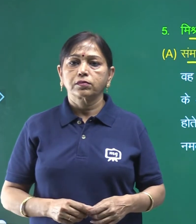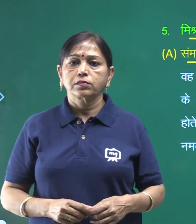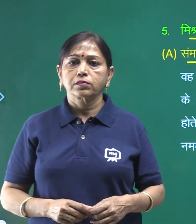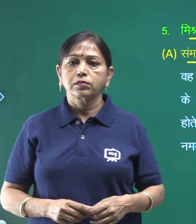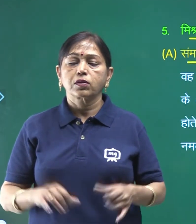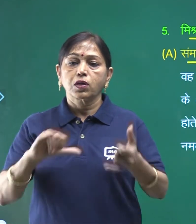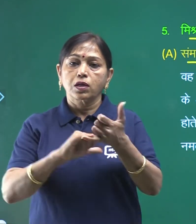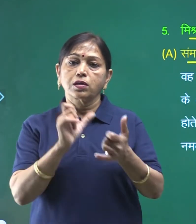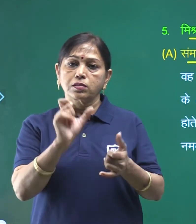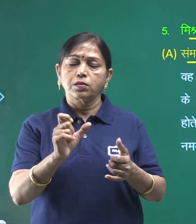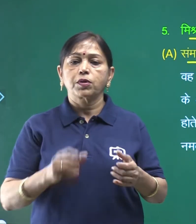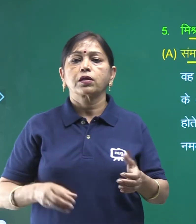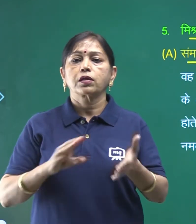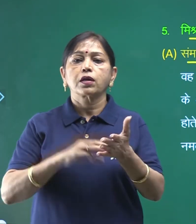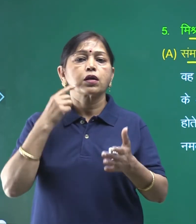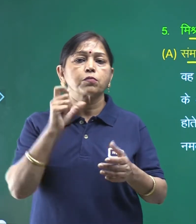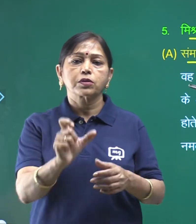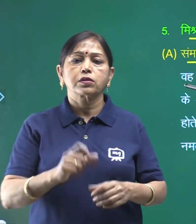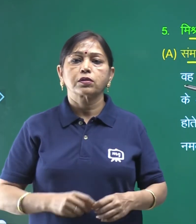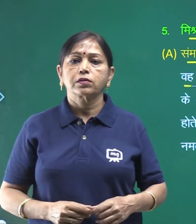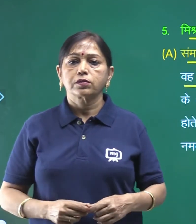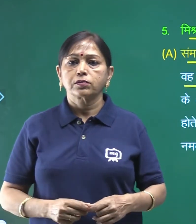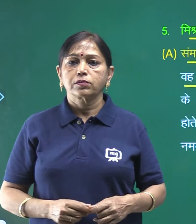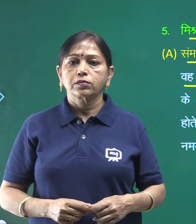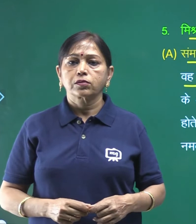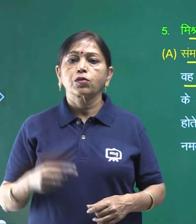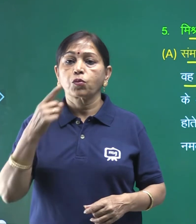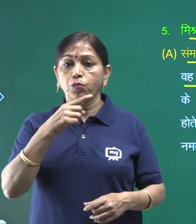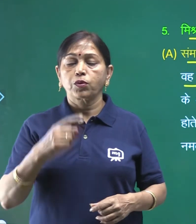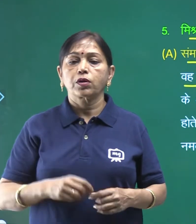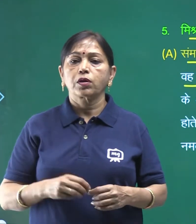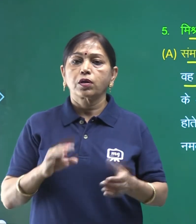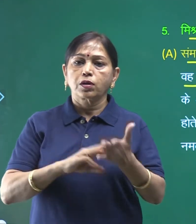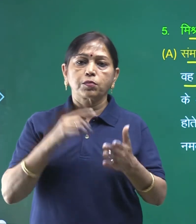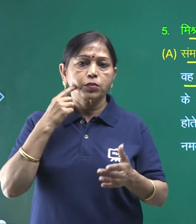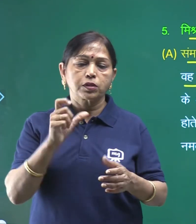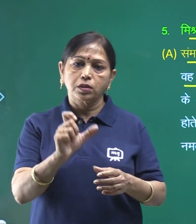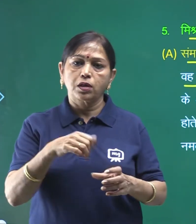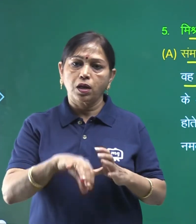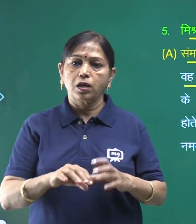सममांगी मिश्रण वह मिश्रण है